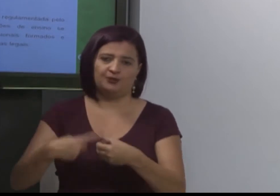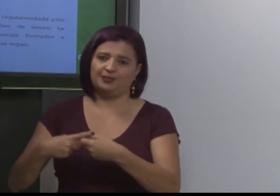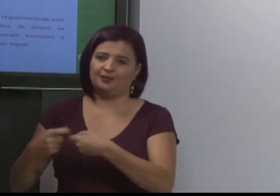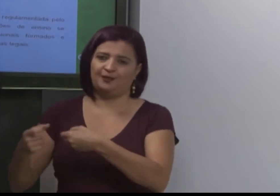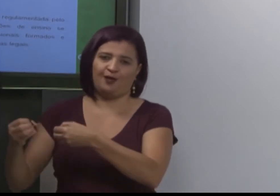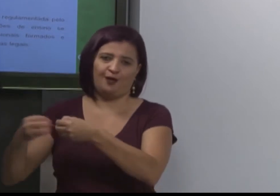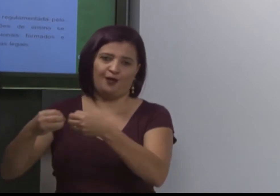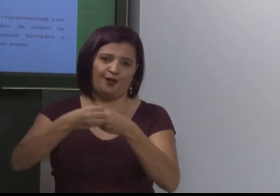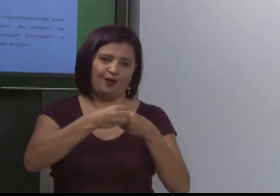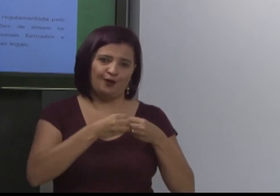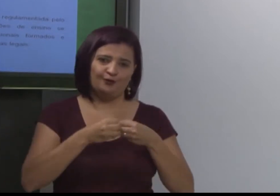E isso é sério.